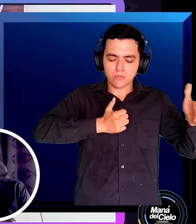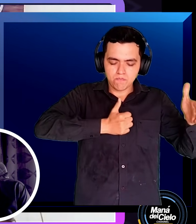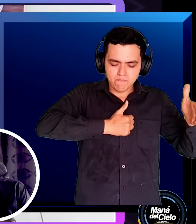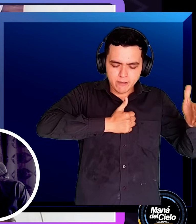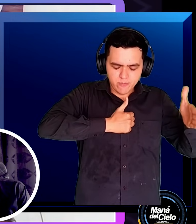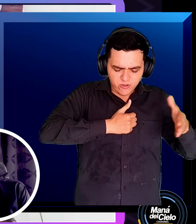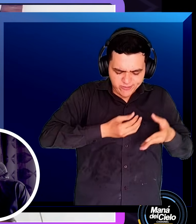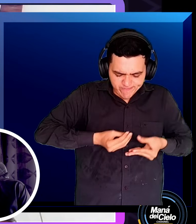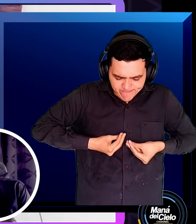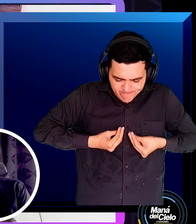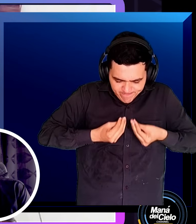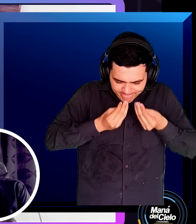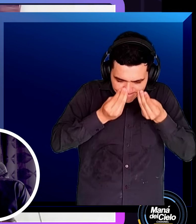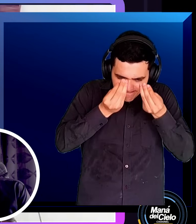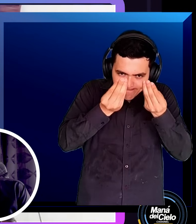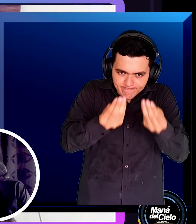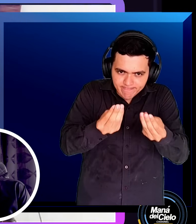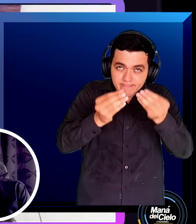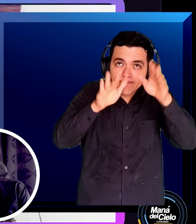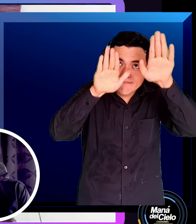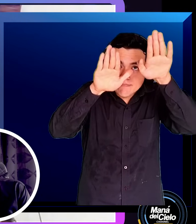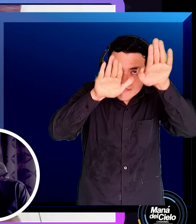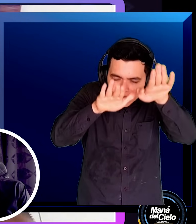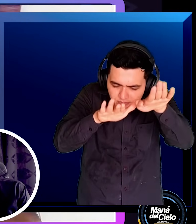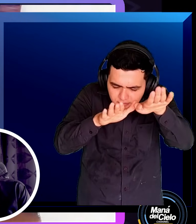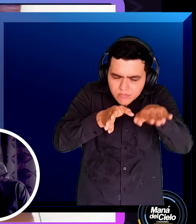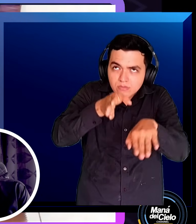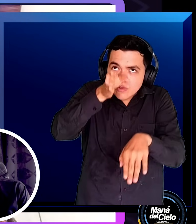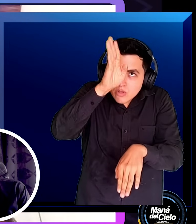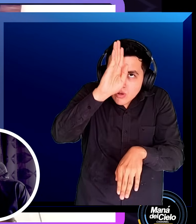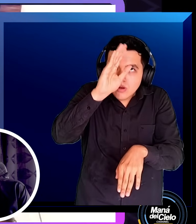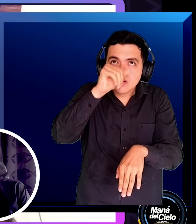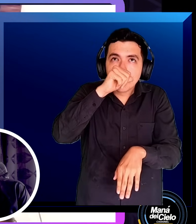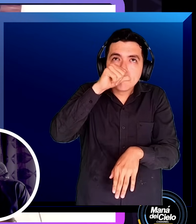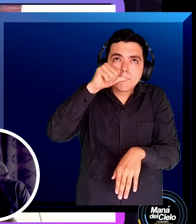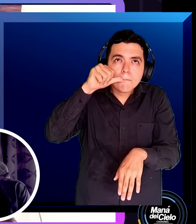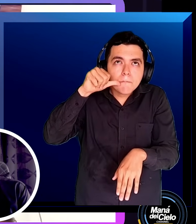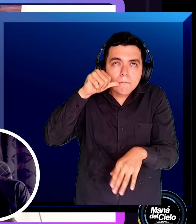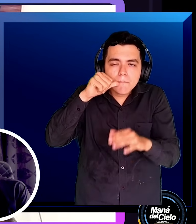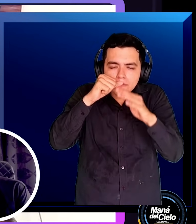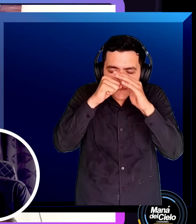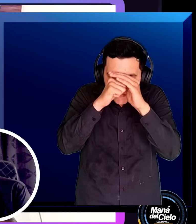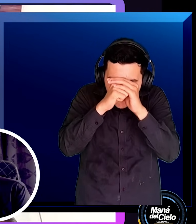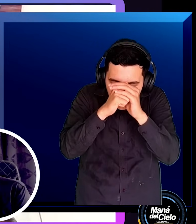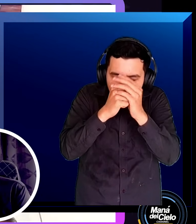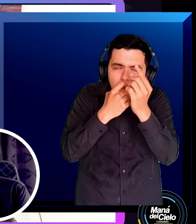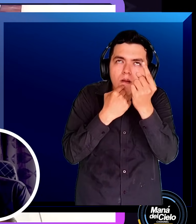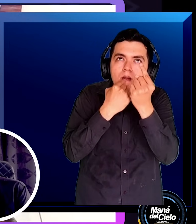pero es que esa fiesta tiene que tener primero un proceso.